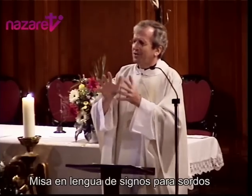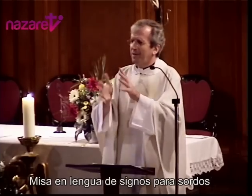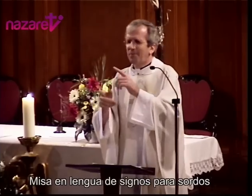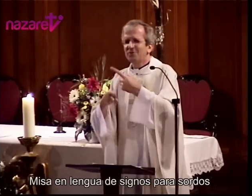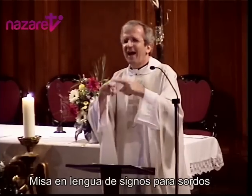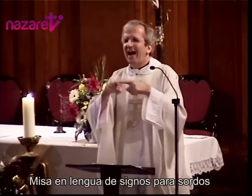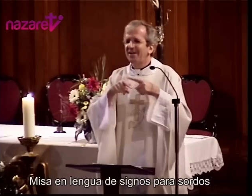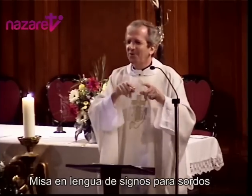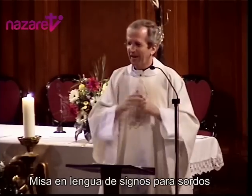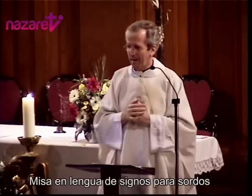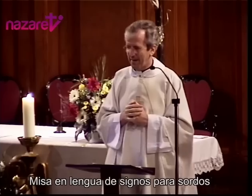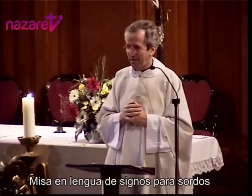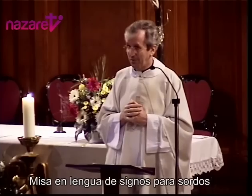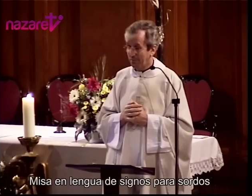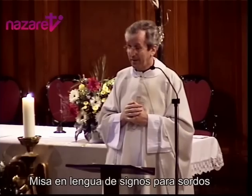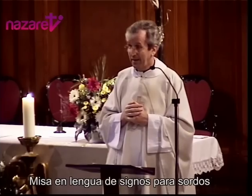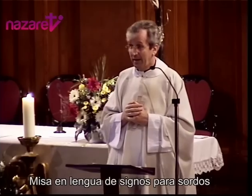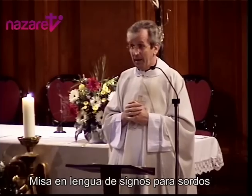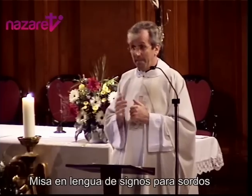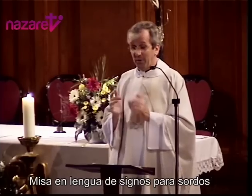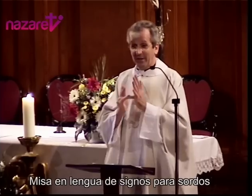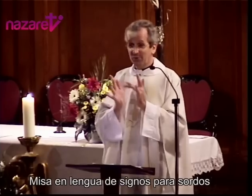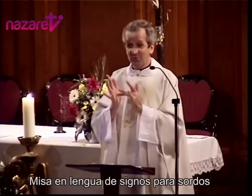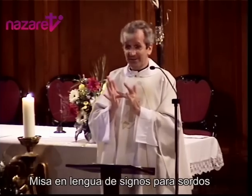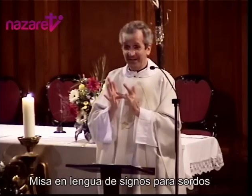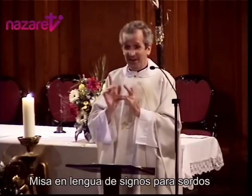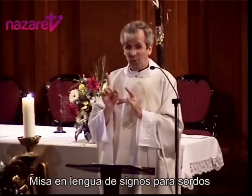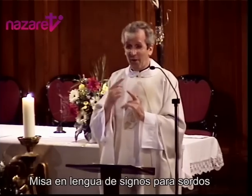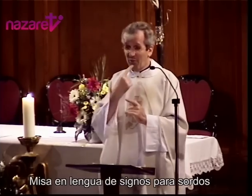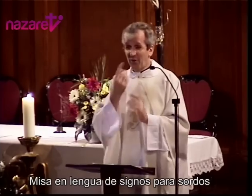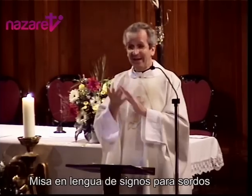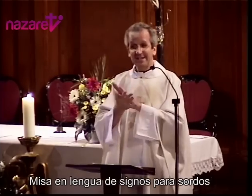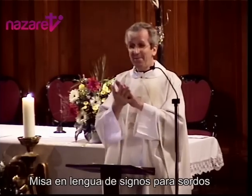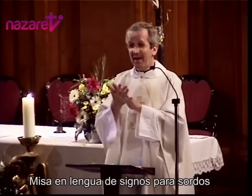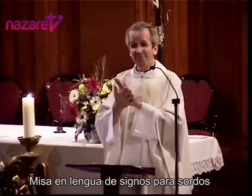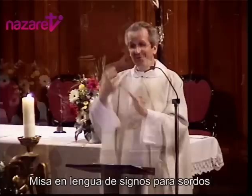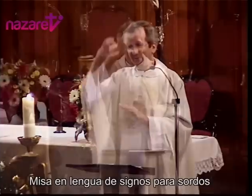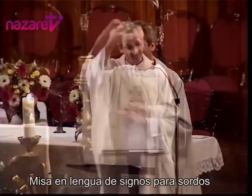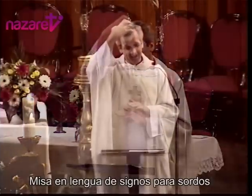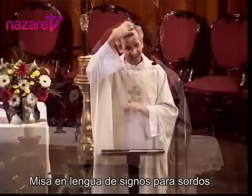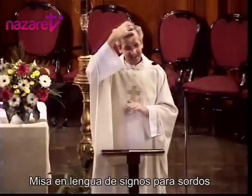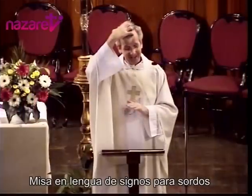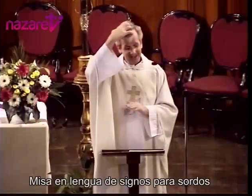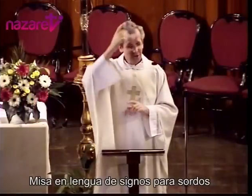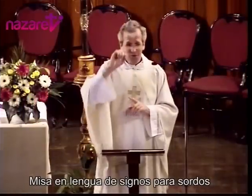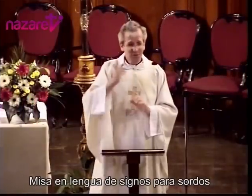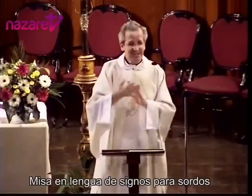tiempos han ido cambiando. Pero Jesús, cuando está hablando de rey, no está